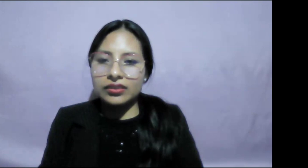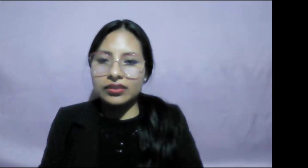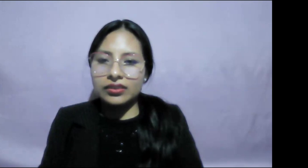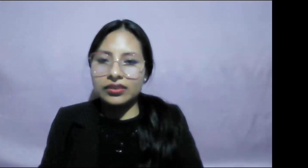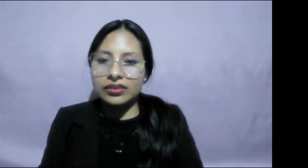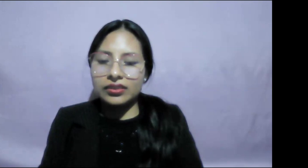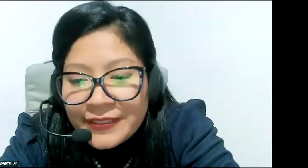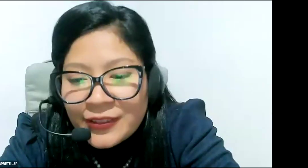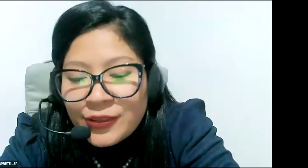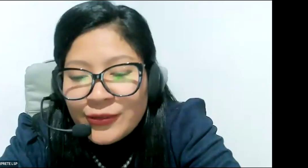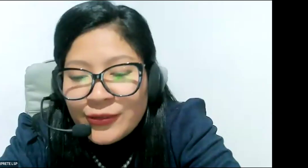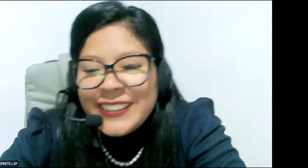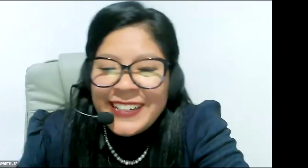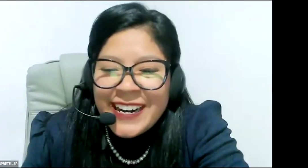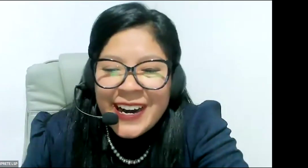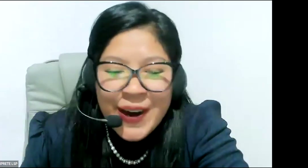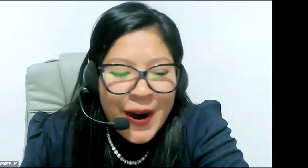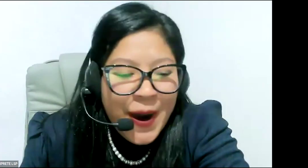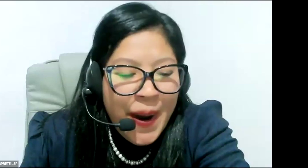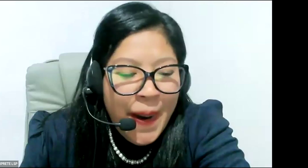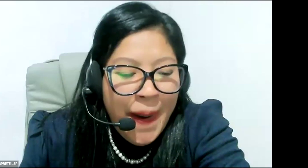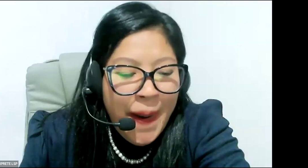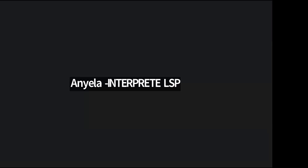Sandra sí tú